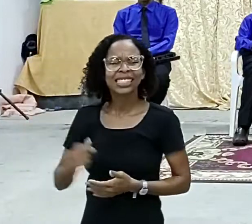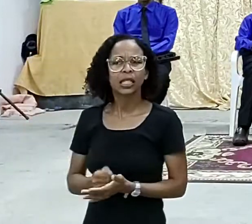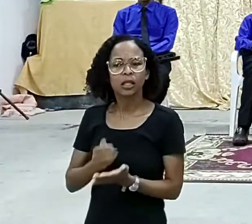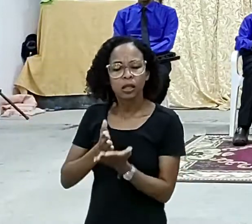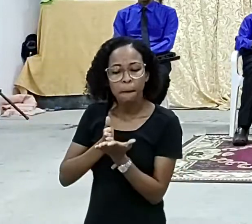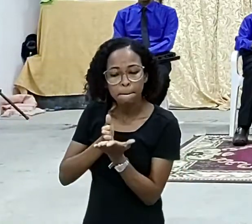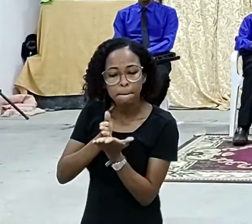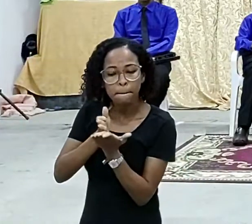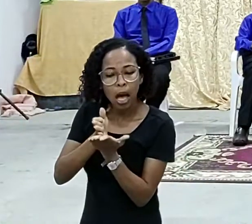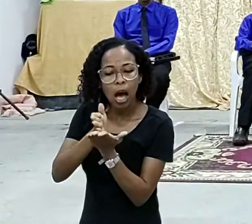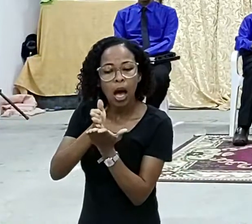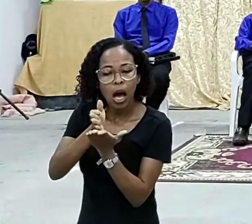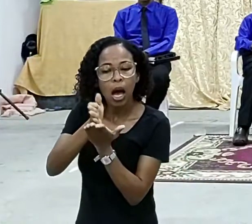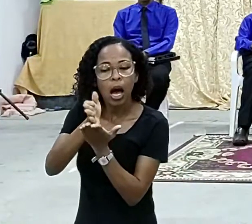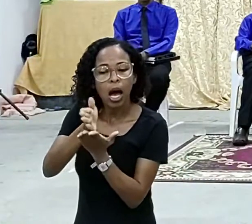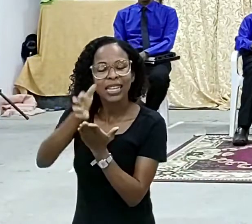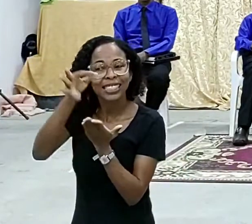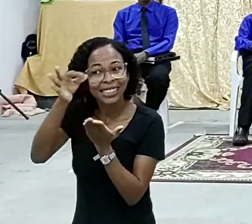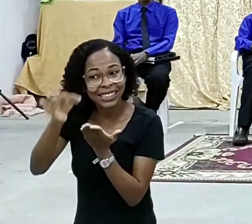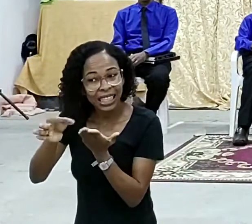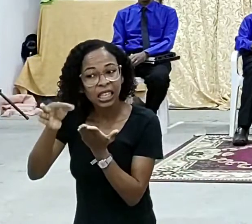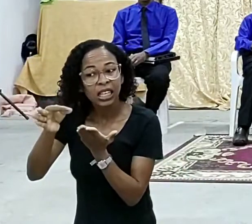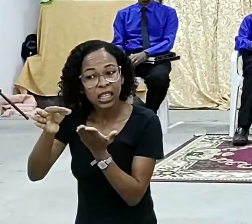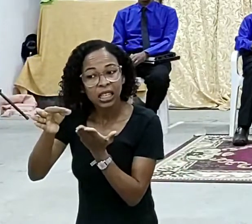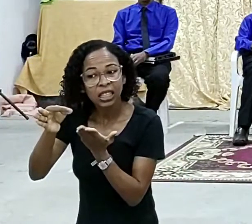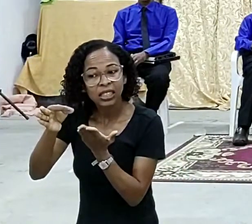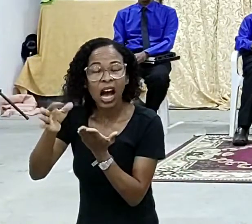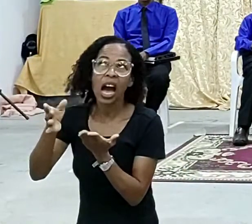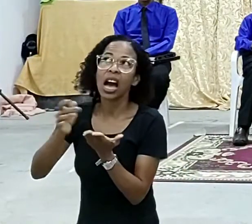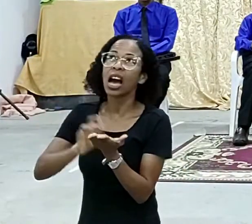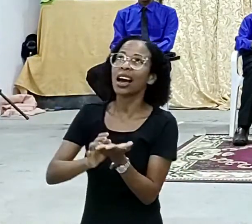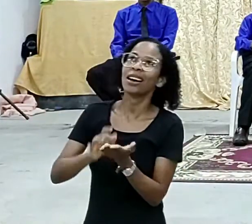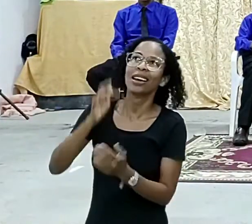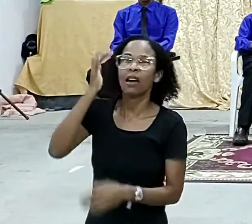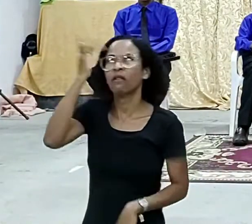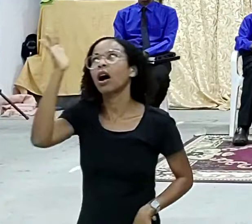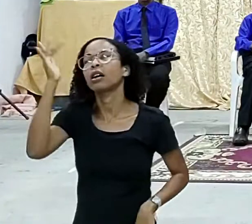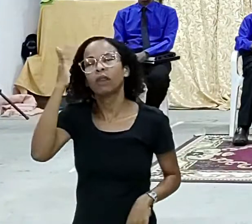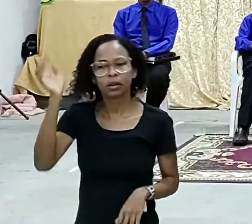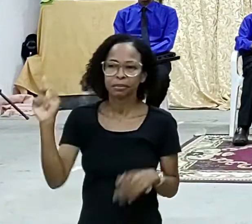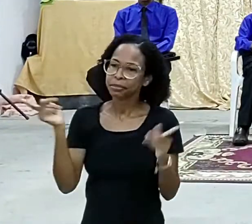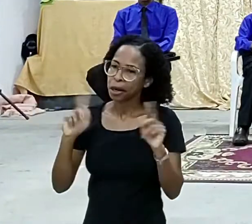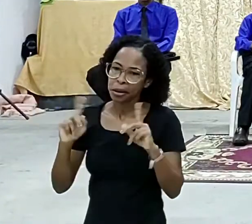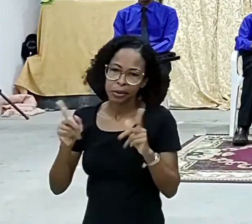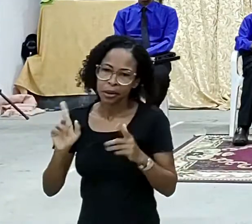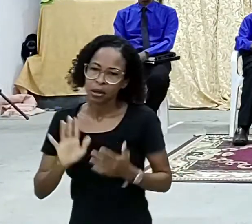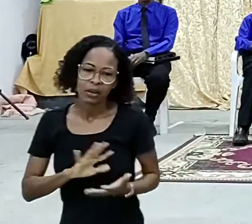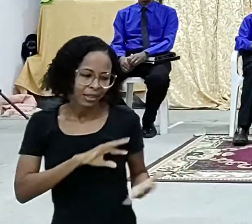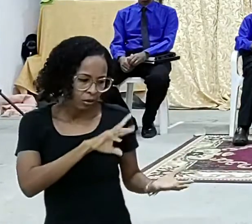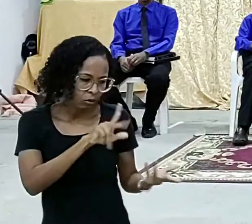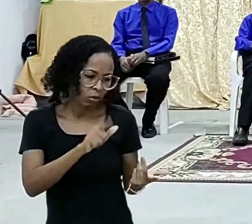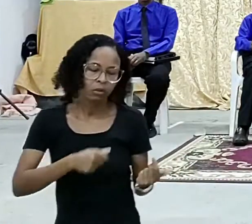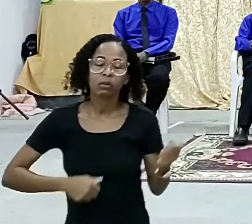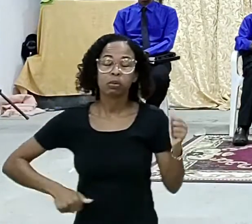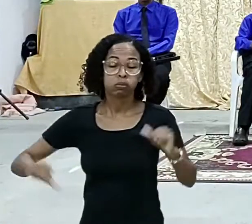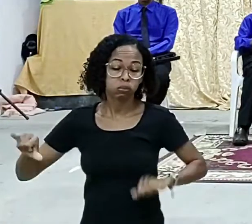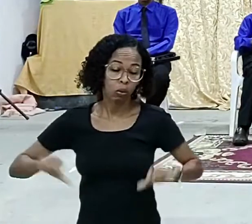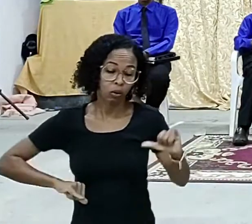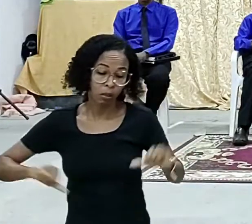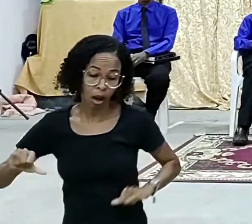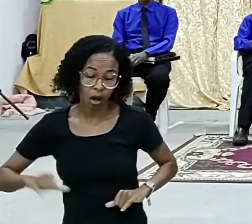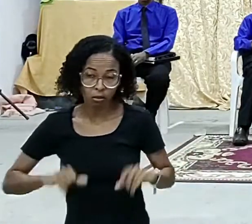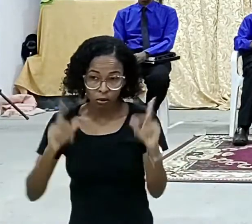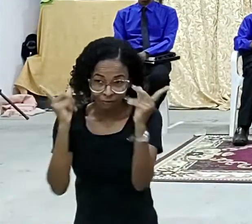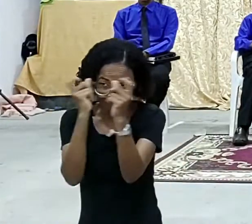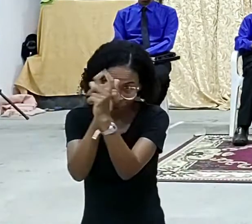É difícil para o crente ele caminhar bem sucedido, porque no mundo tereis aflição. Mas dentro dessas